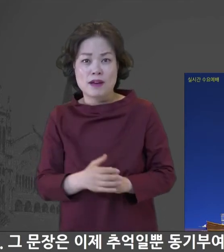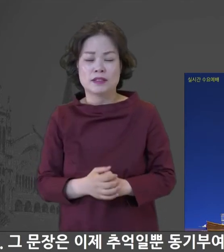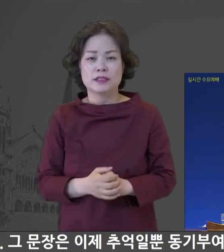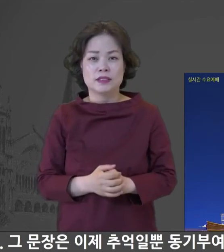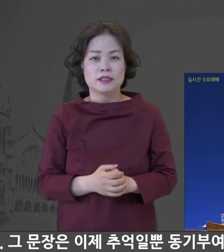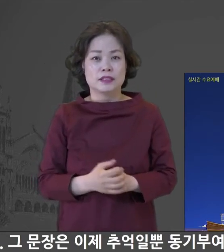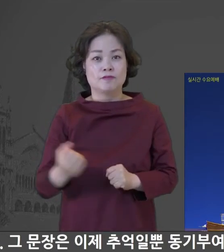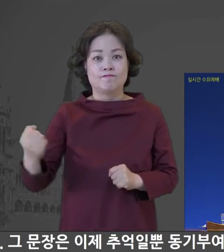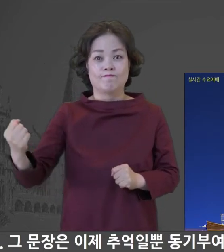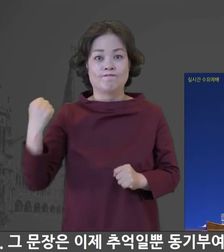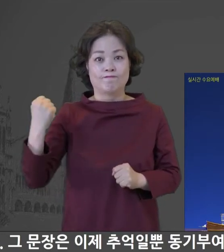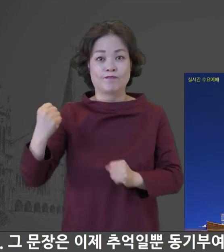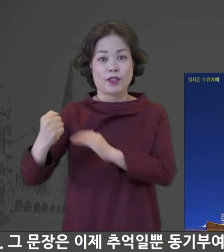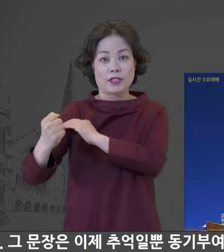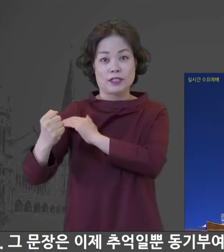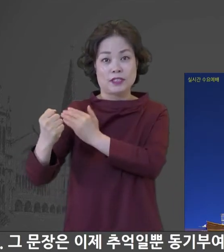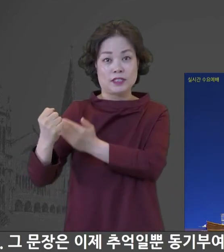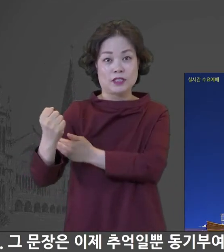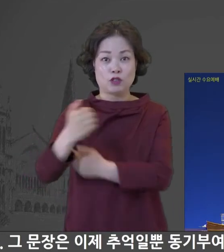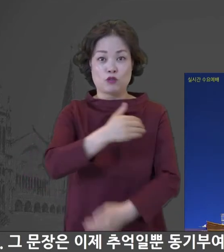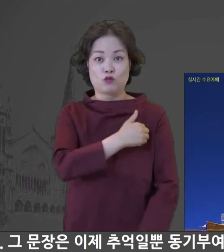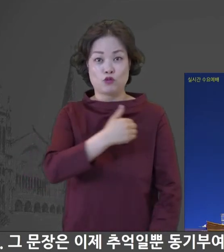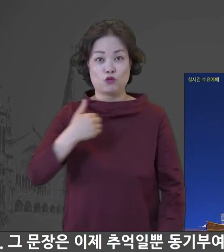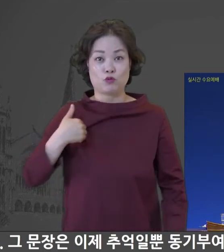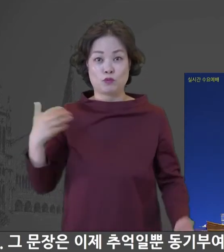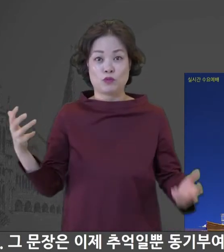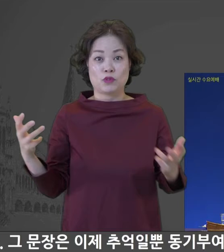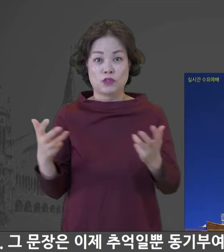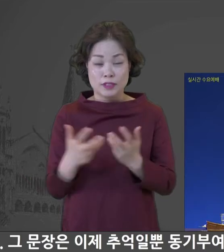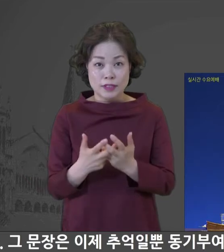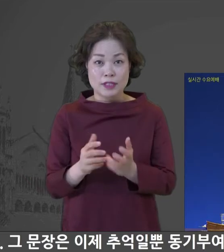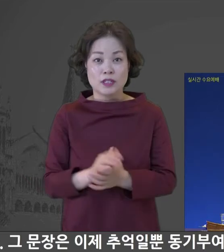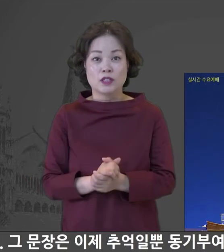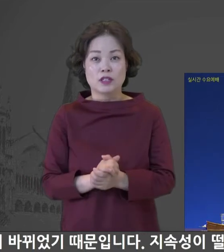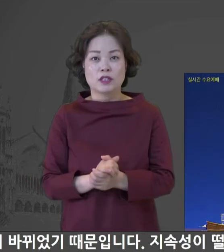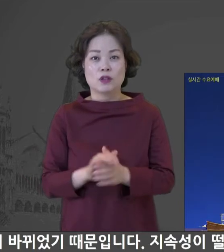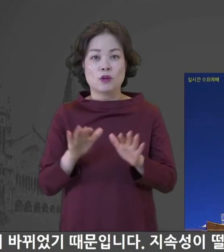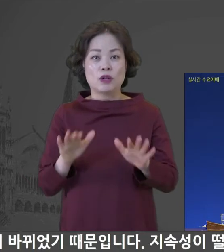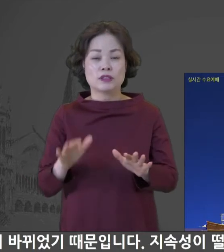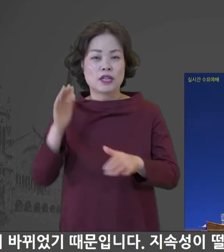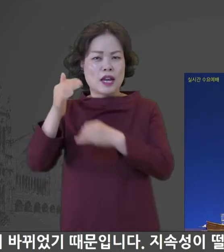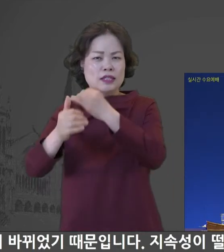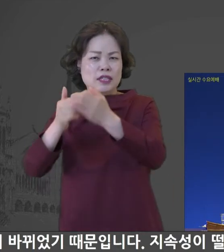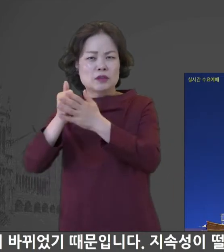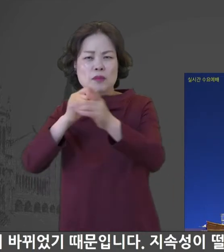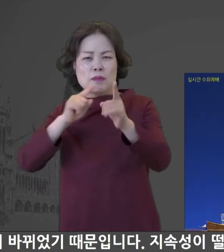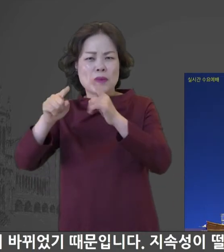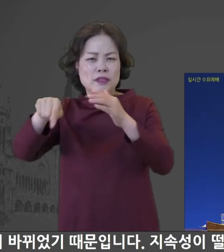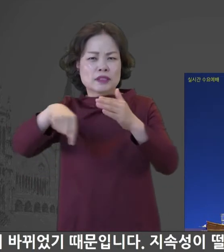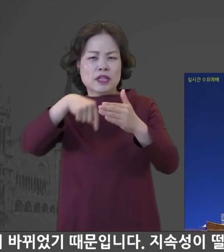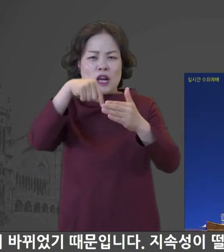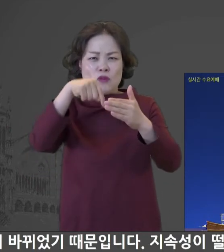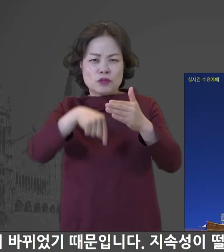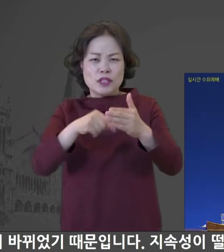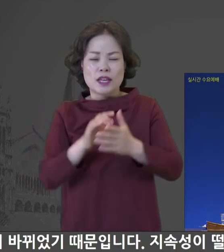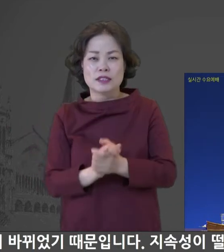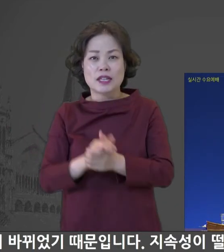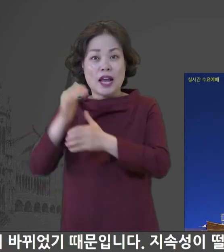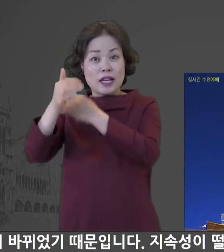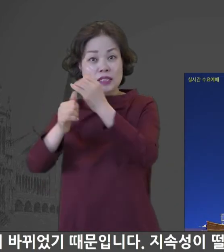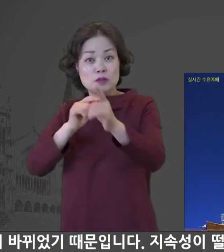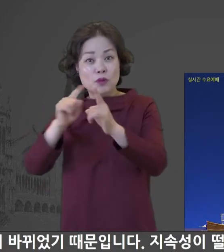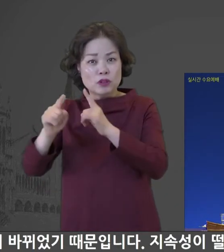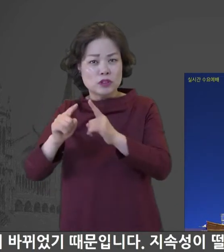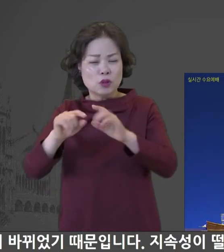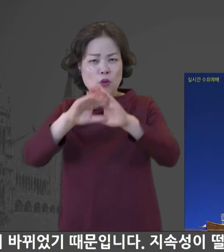움직이게 할 수 있는 힘과 능력이 충분히 있습니다. 그래서 오늘은 특별히 하나님의 말씀 중에서 하나님의